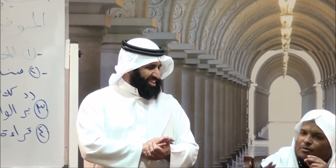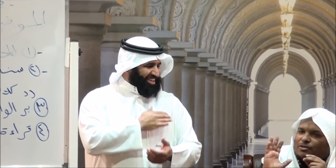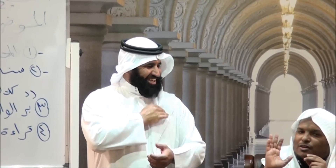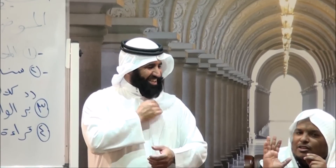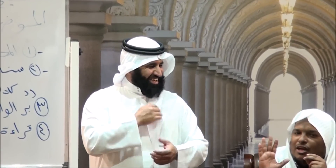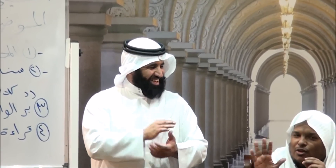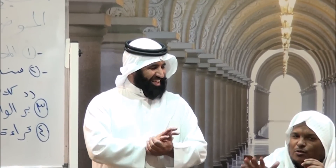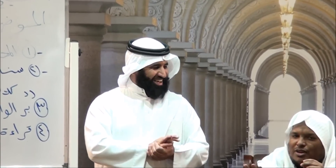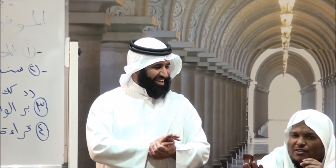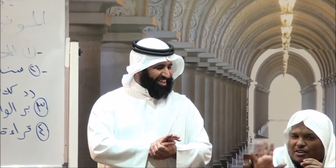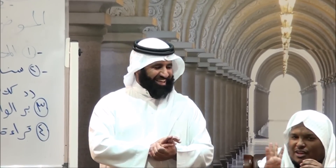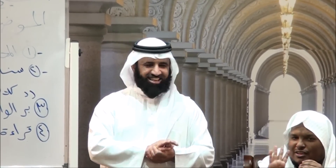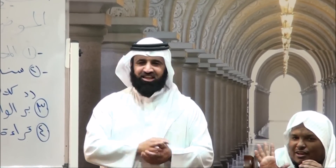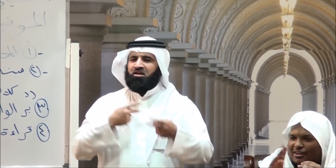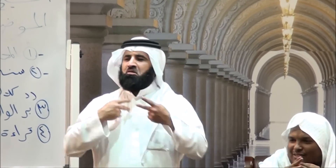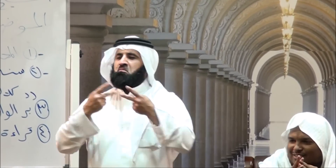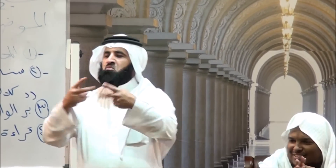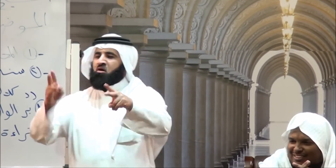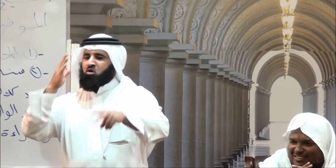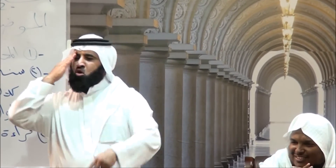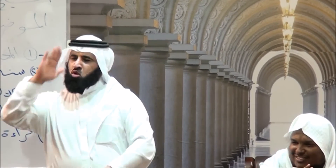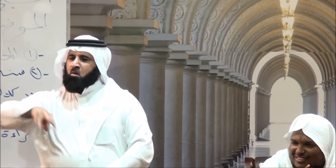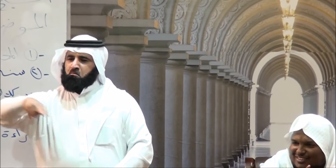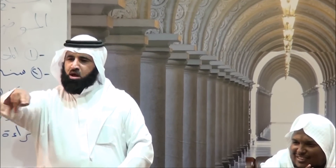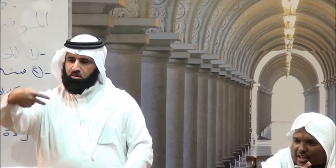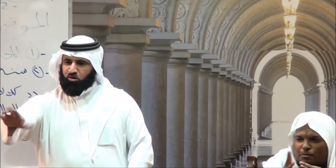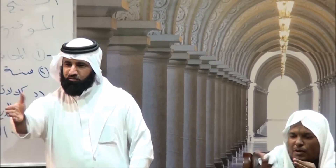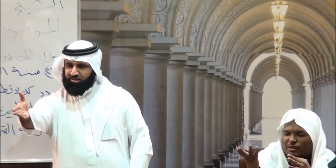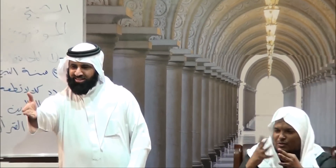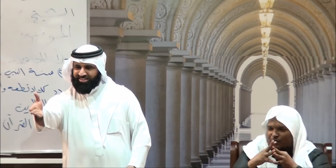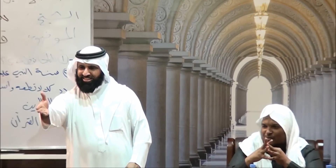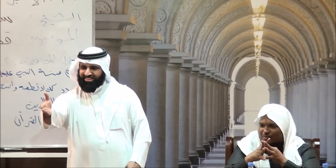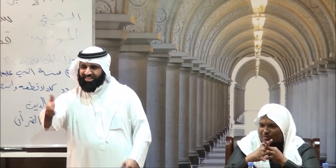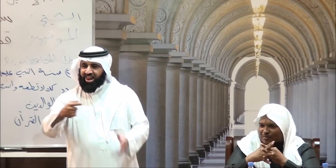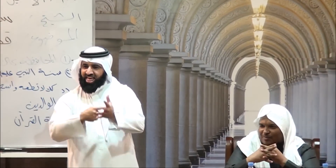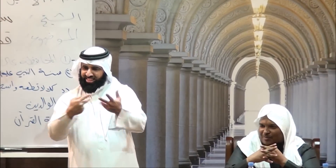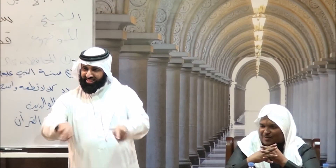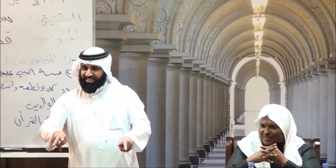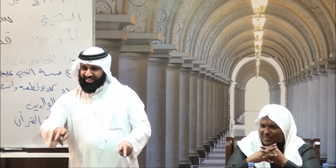قال انا مستعد انوم هنا في النادي خلاص حبيتهم.